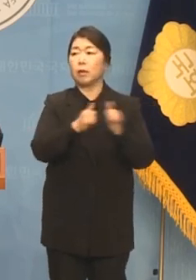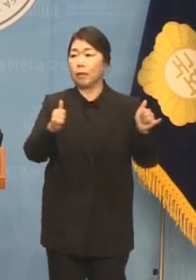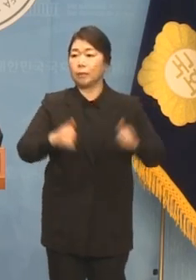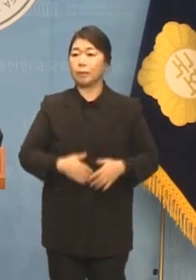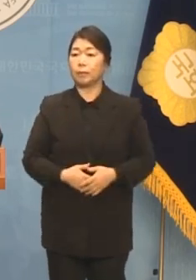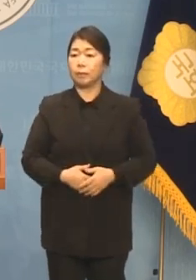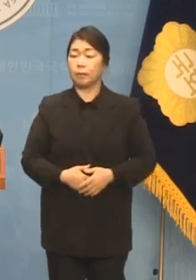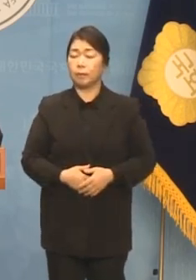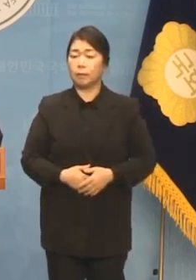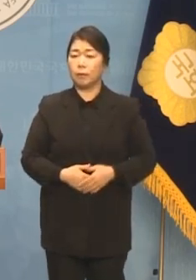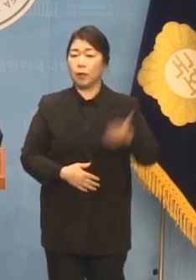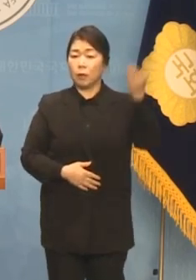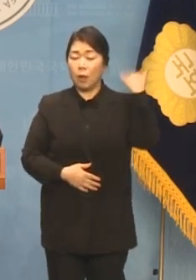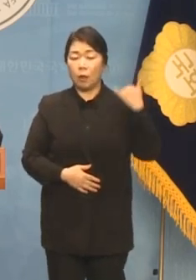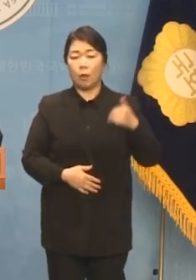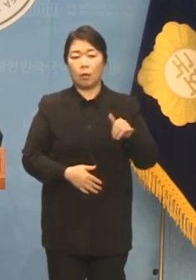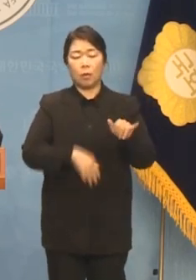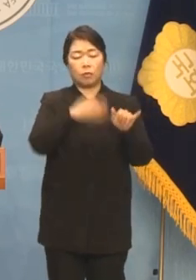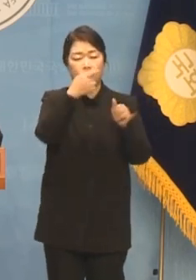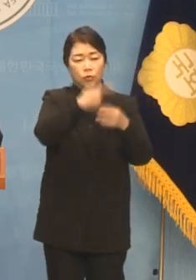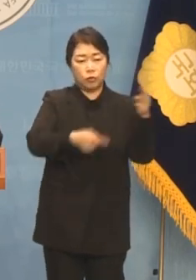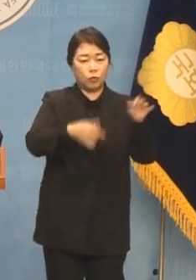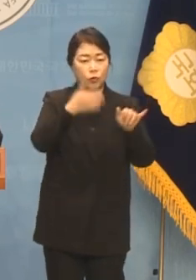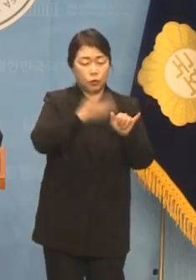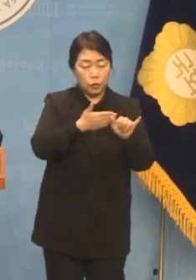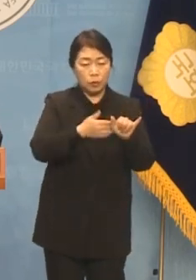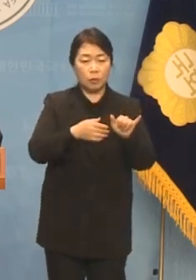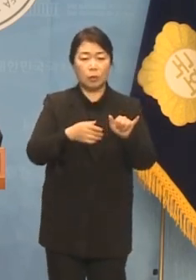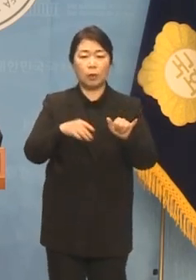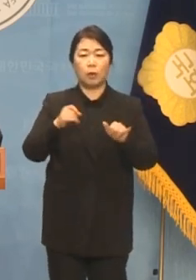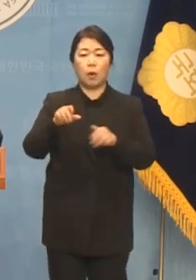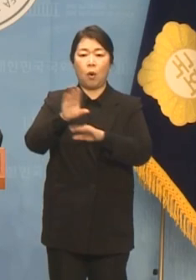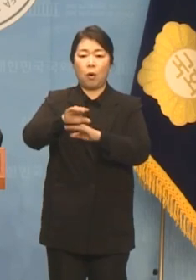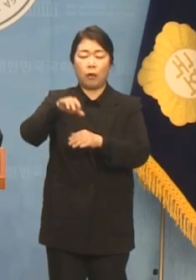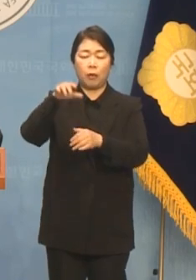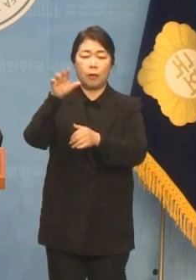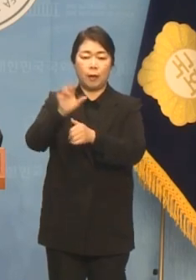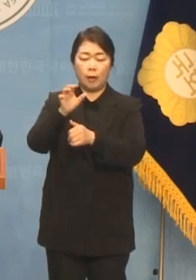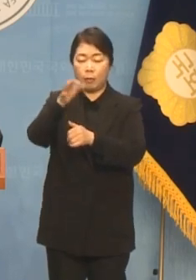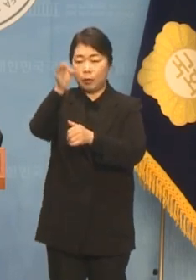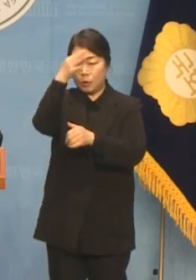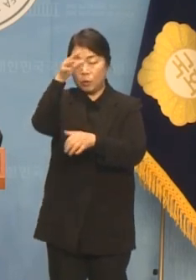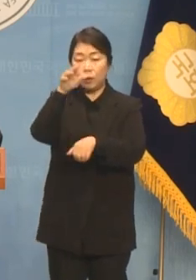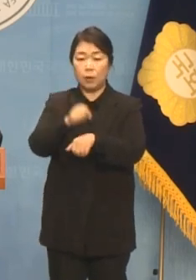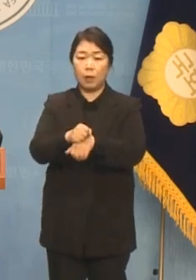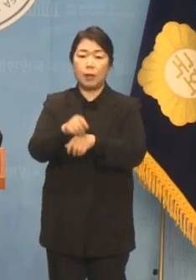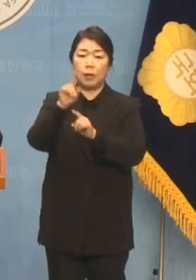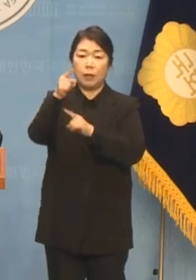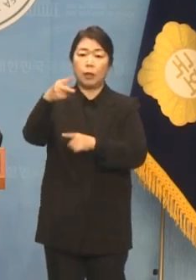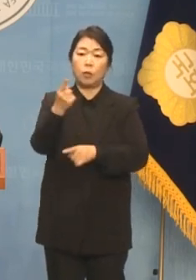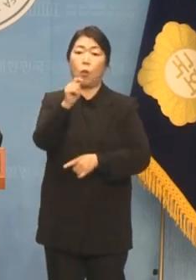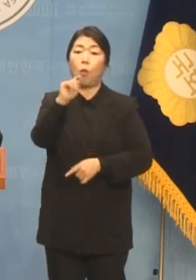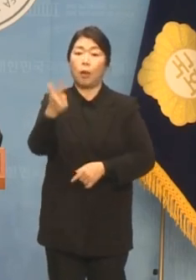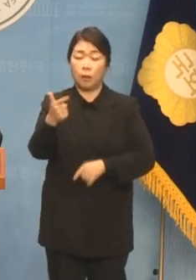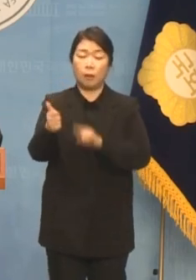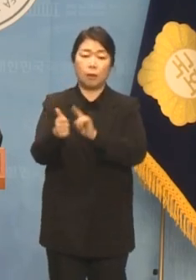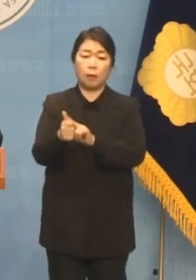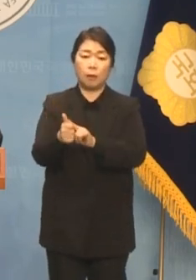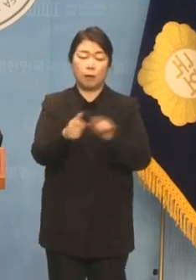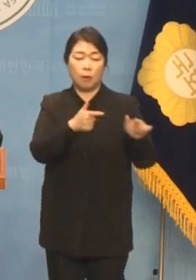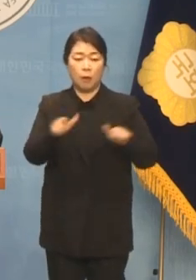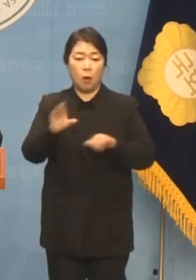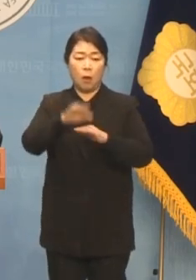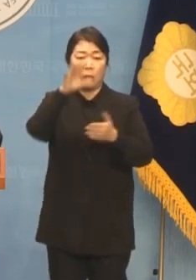땡전 뉴스부터 언론 탄합 기술자 이동까지 정말 다양한 언론 독재를 받지만